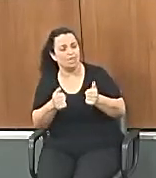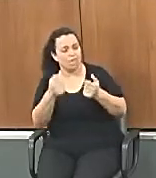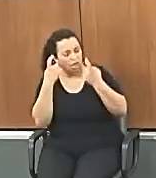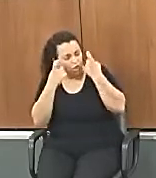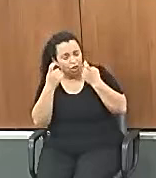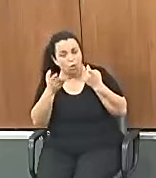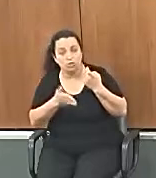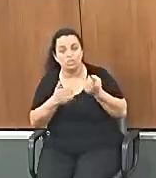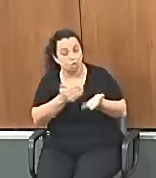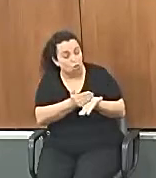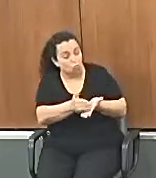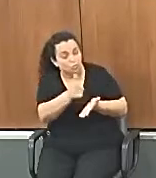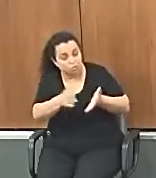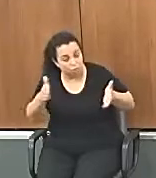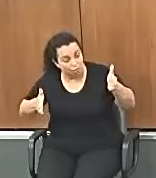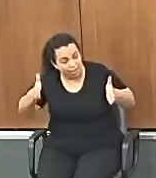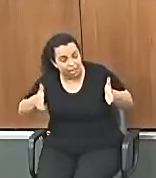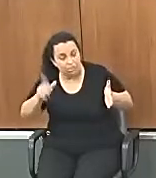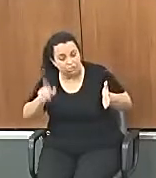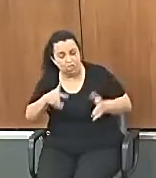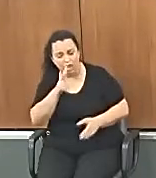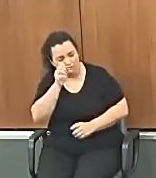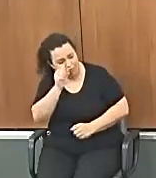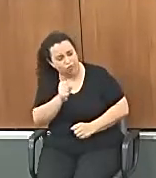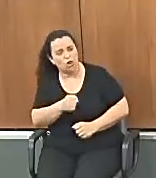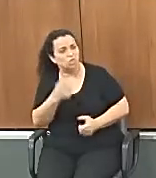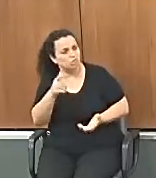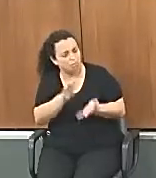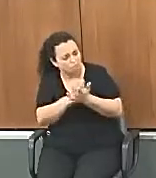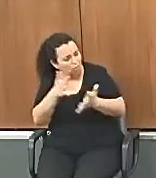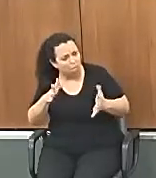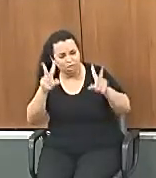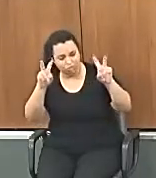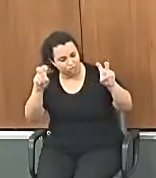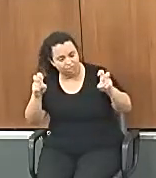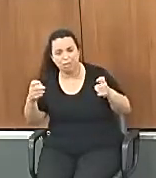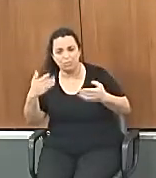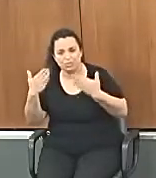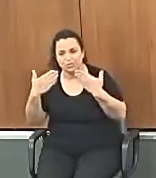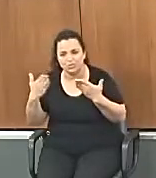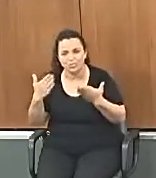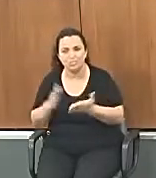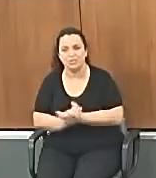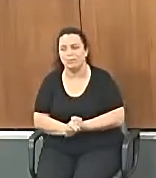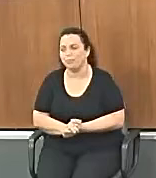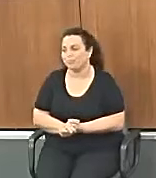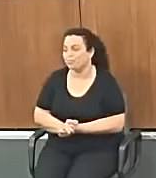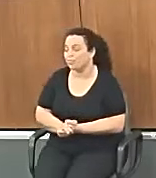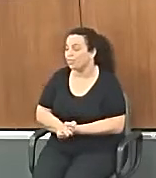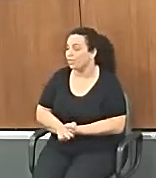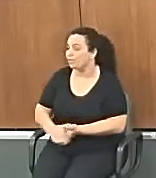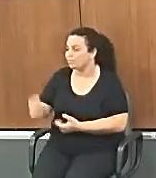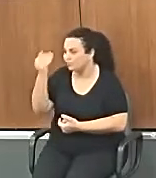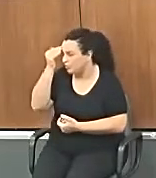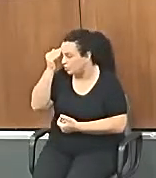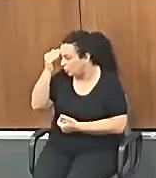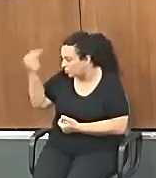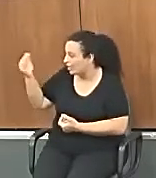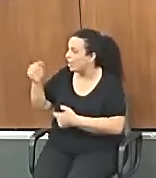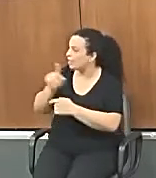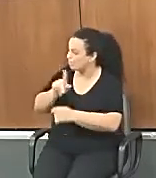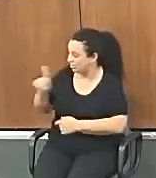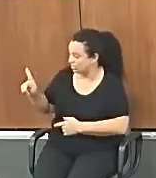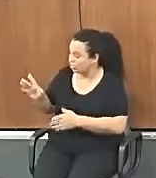mandado já intensamente com toda esse brilhantismo que vossa excelência tem muito obrigado presidente